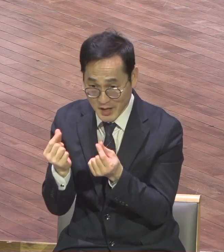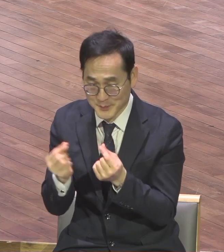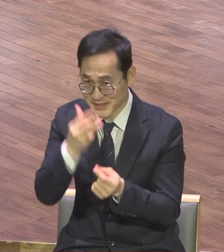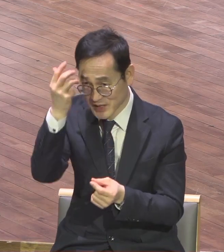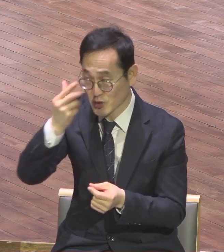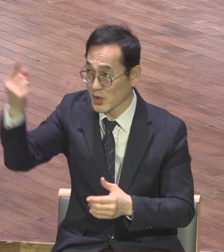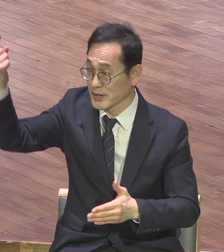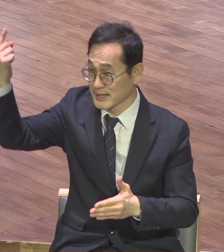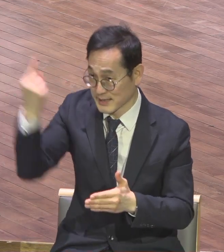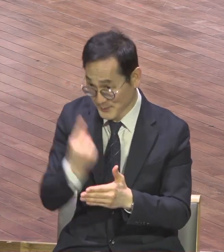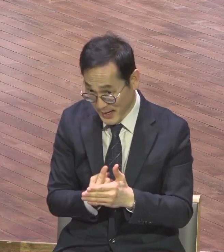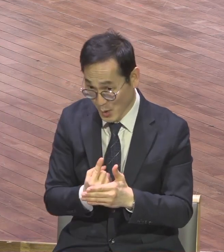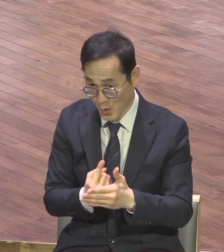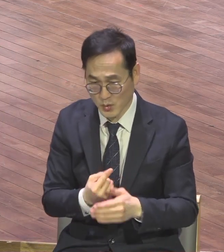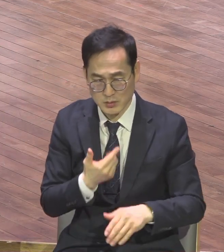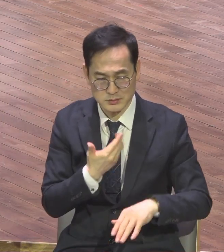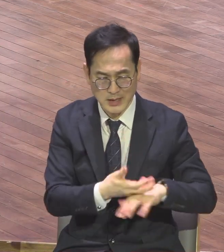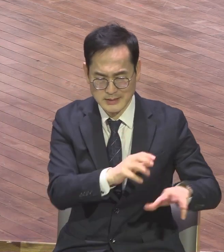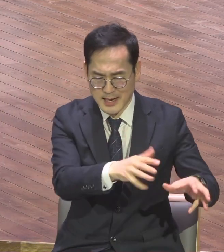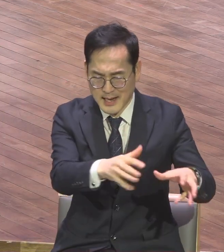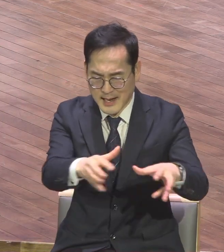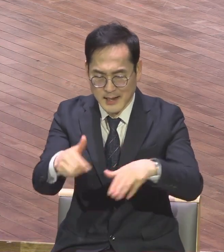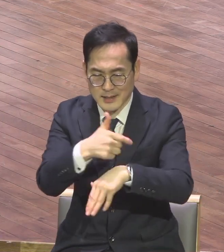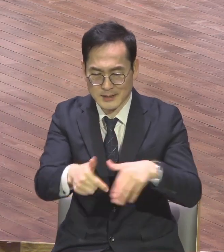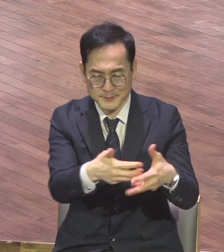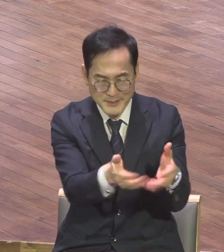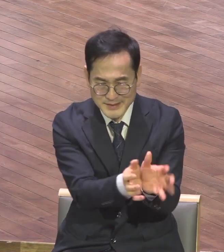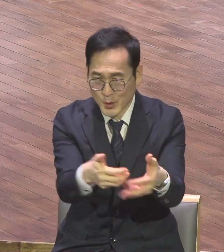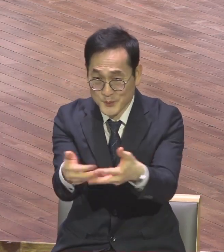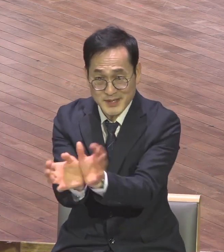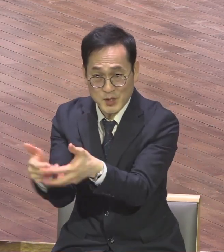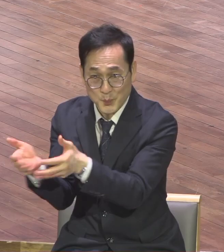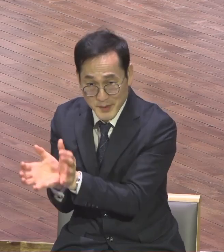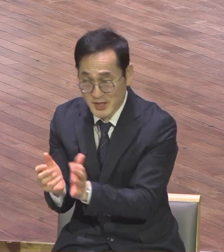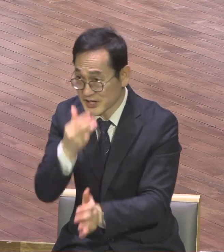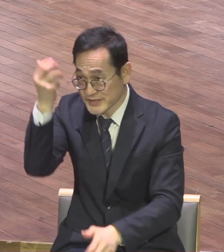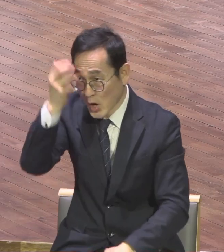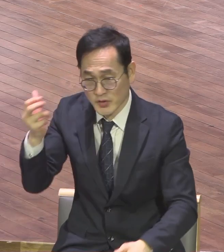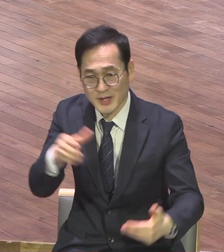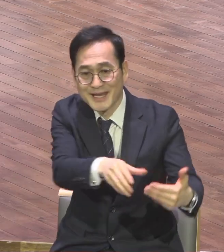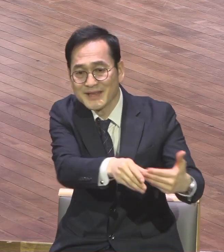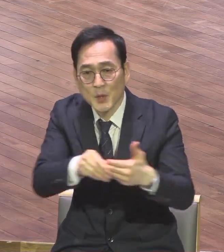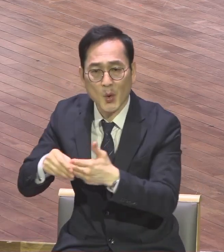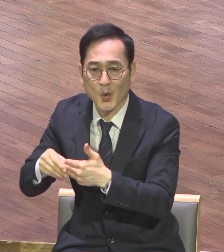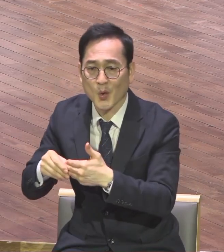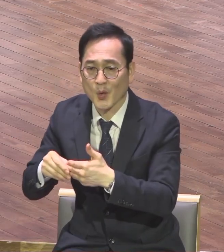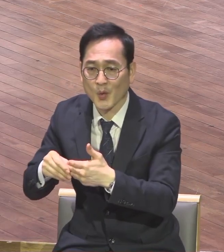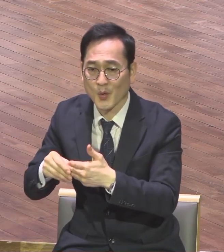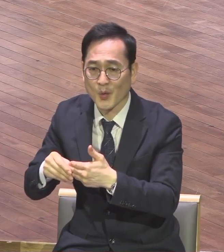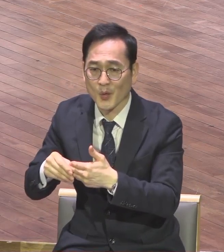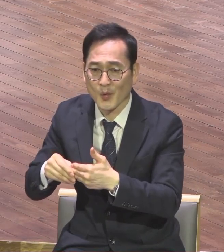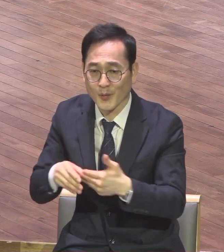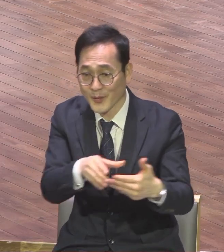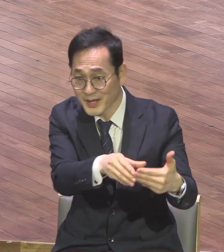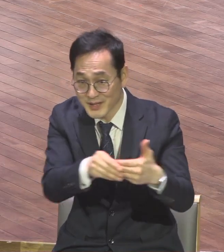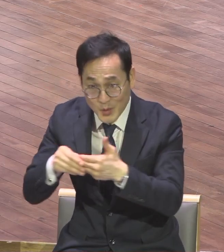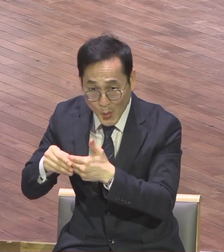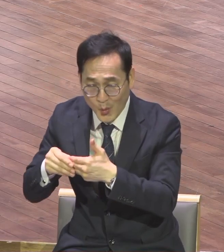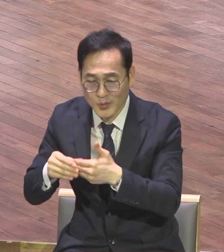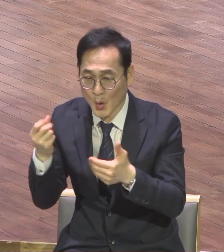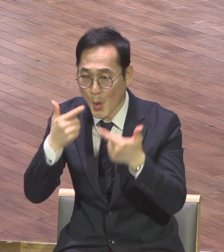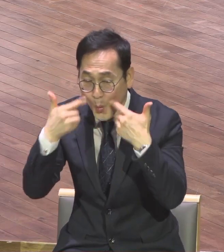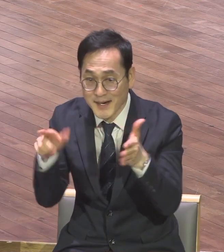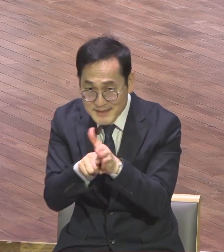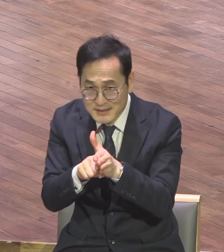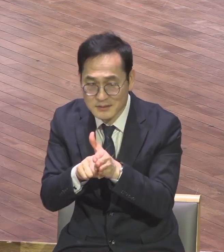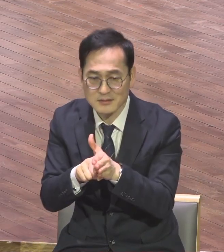이 모든 나라 모든 족속에게 성령의 역사와 인도하심을 따라 현장에서 실현시켜주는 확실을 시켜주는